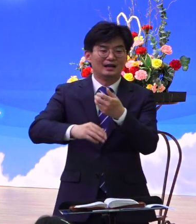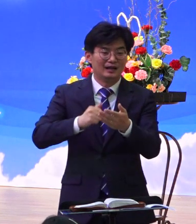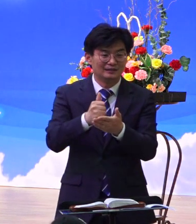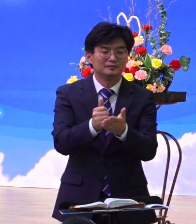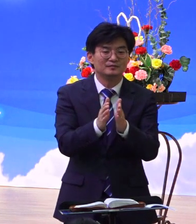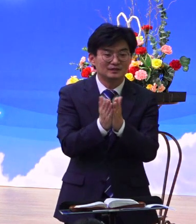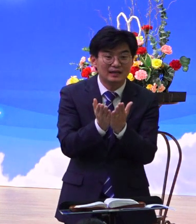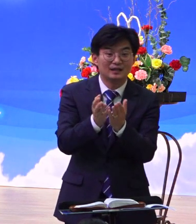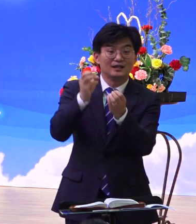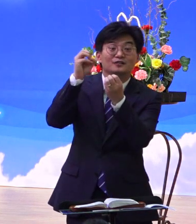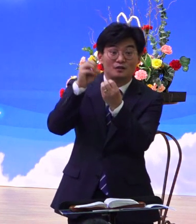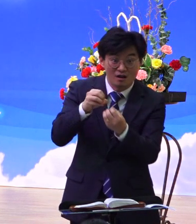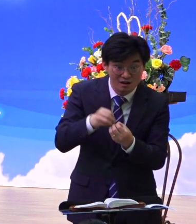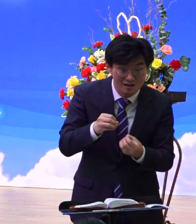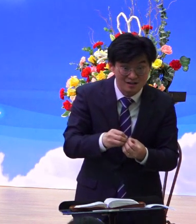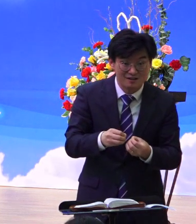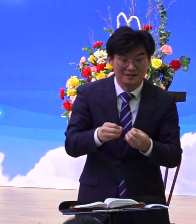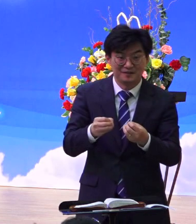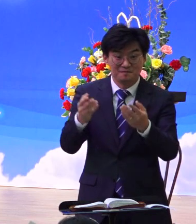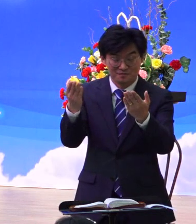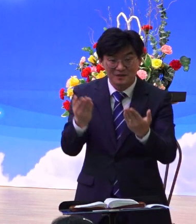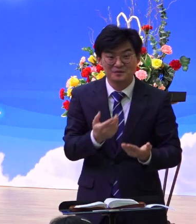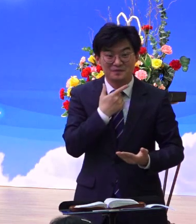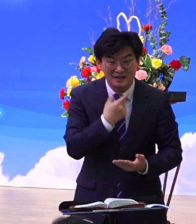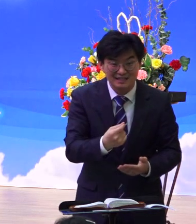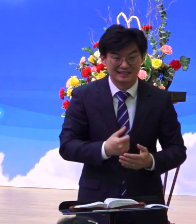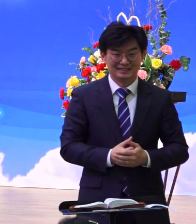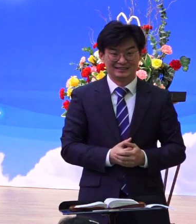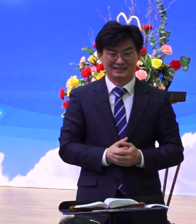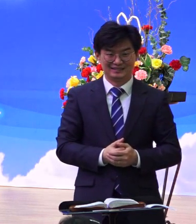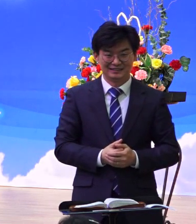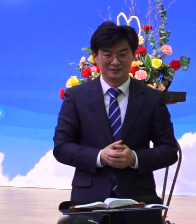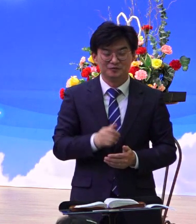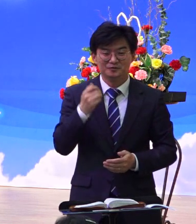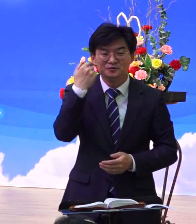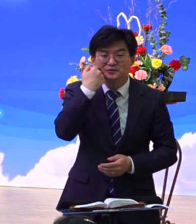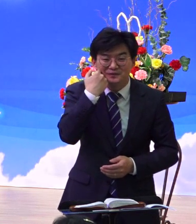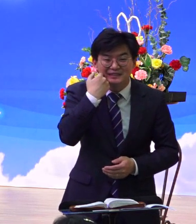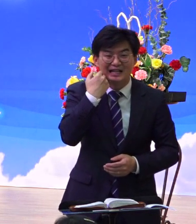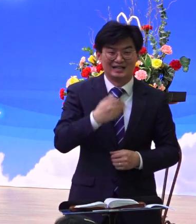원했던 그런 부모가 있었습니다. 여러분 누구겠습니까?